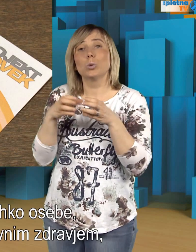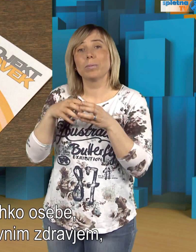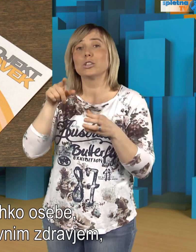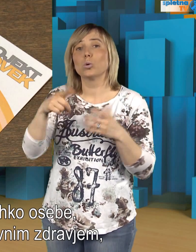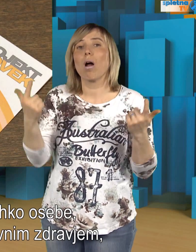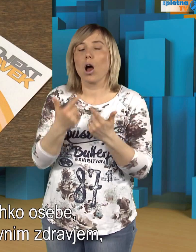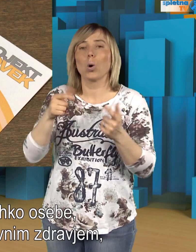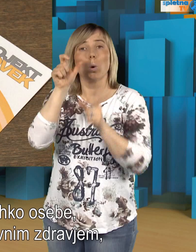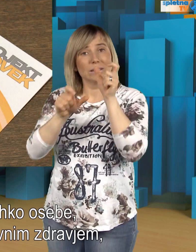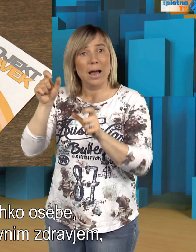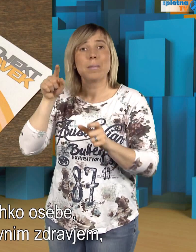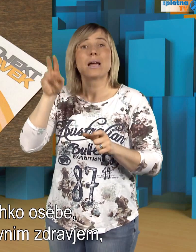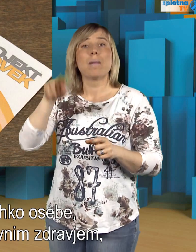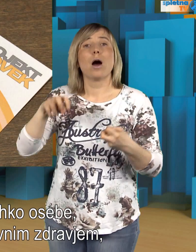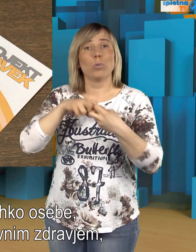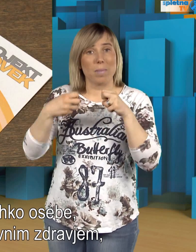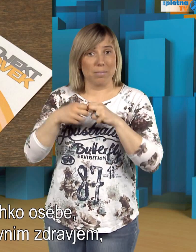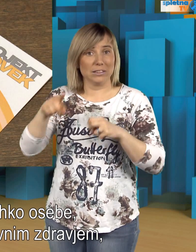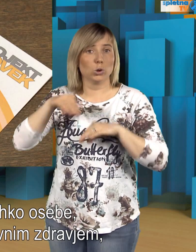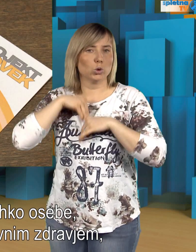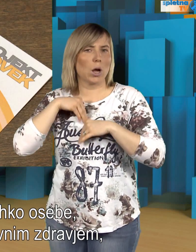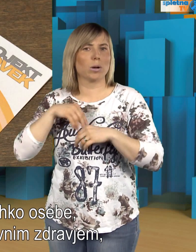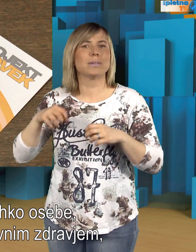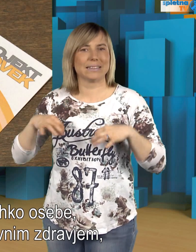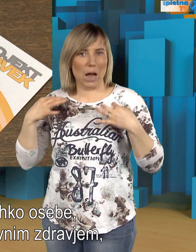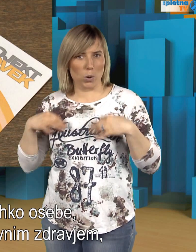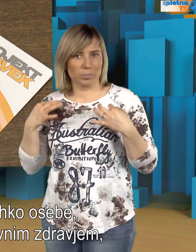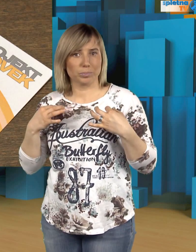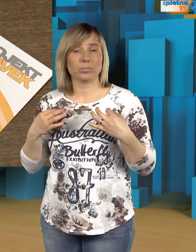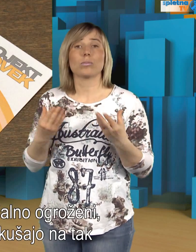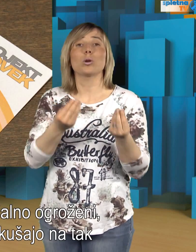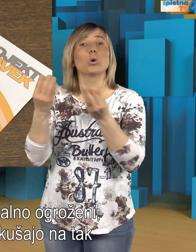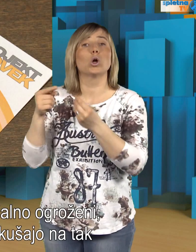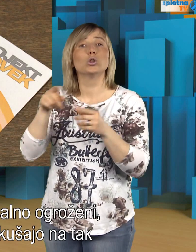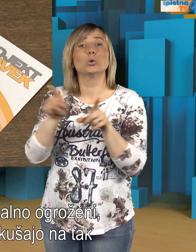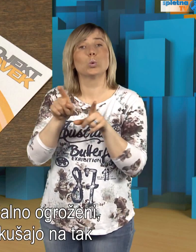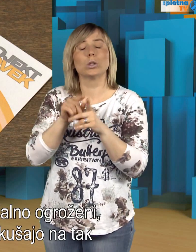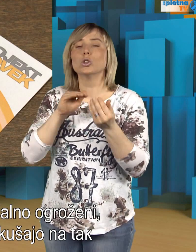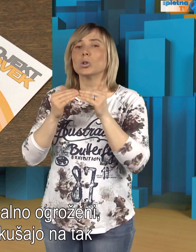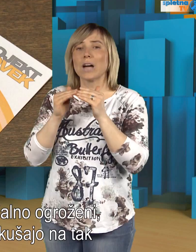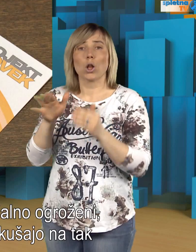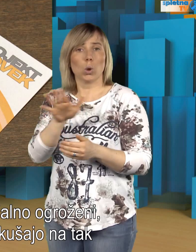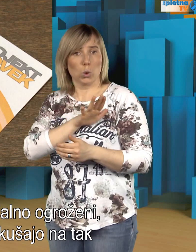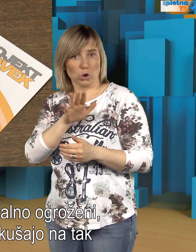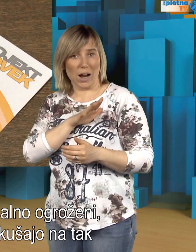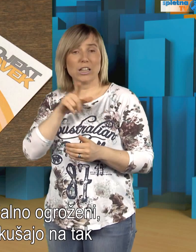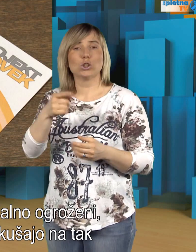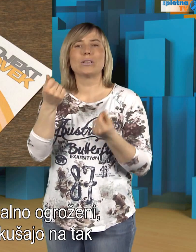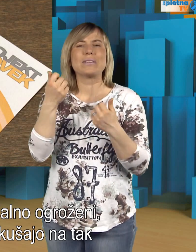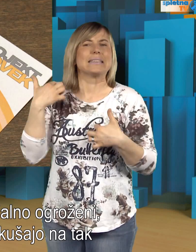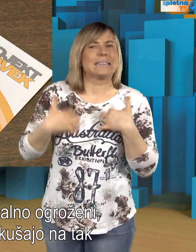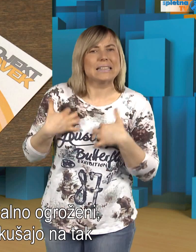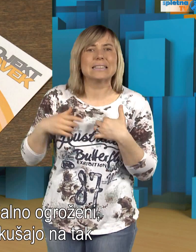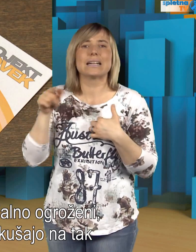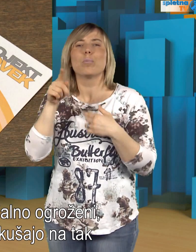Taka skupina so lahko osebe, ki imajo težave z duševnim zdravjem, pogosto so to tudi socialno ogroženi, ki so